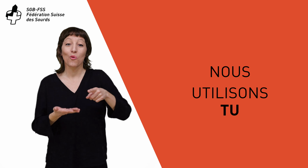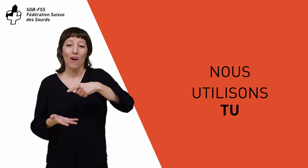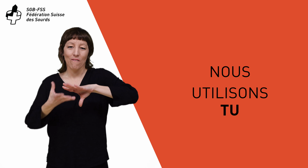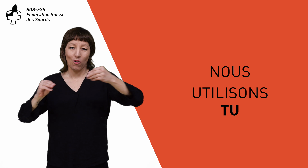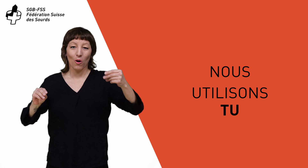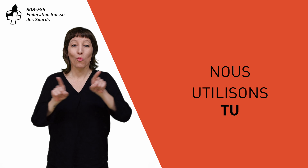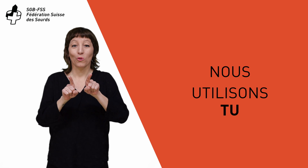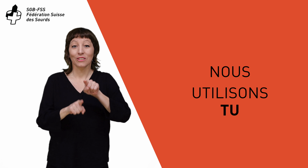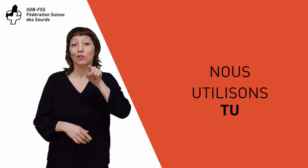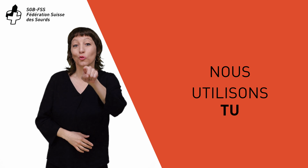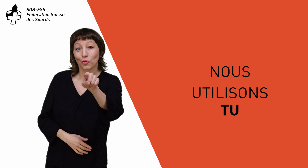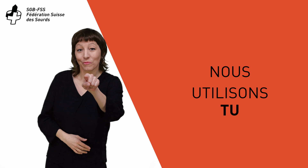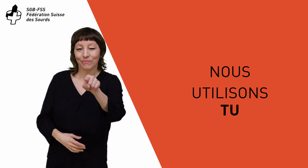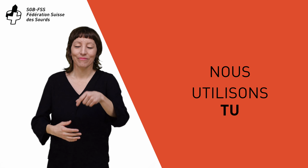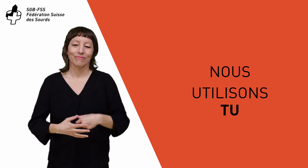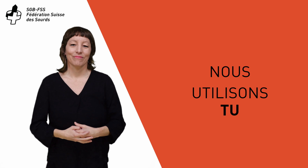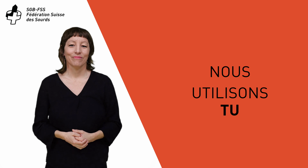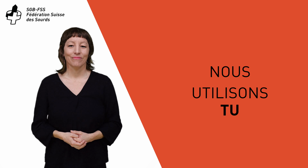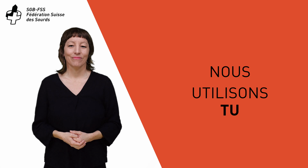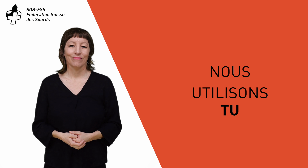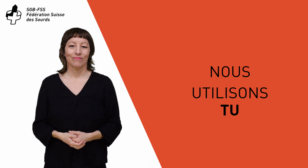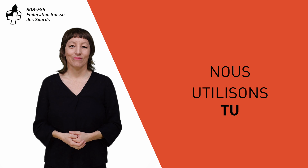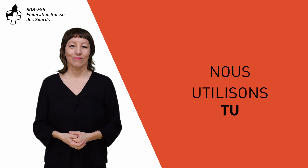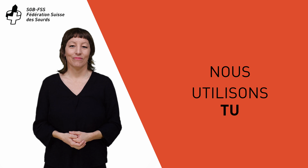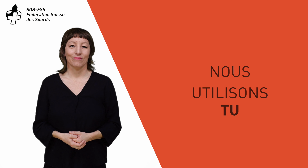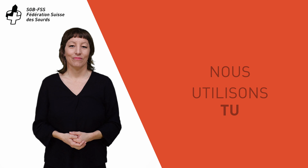pourquoi nous utilisons également la forme « tu » dans ce cours.